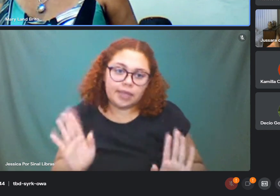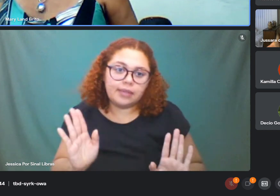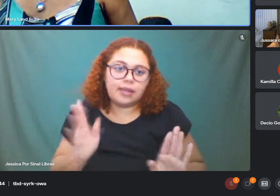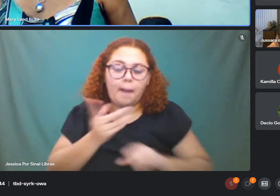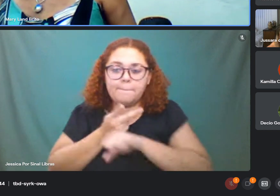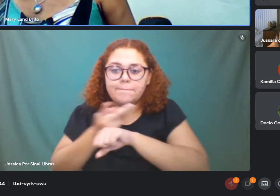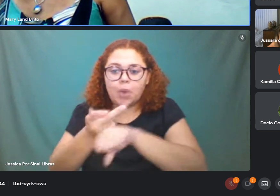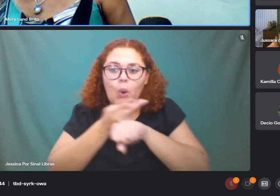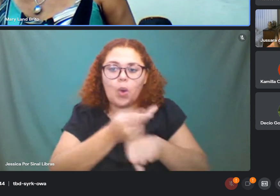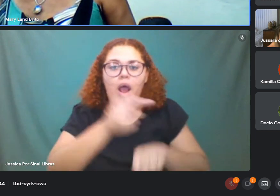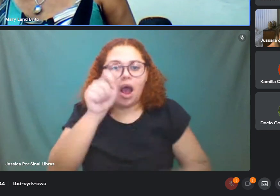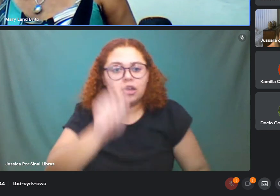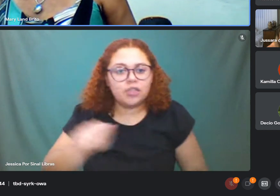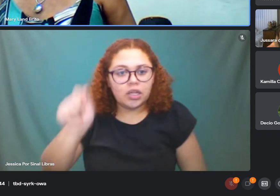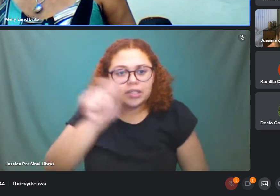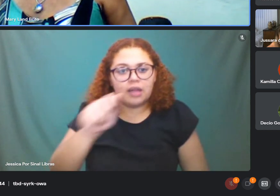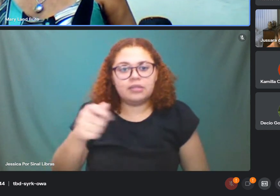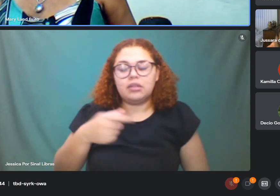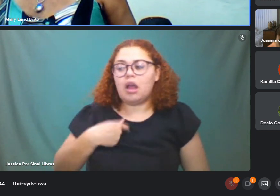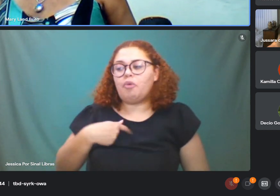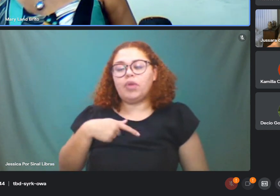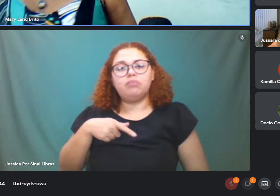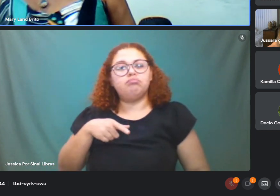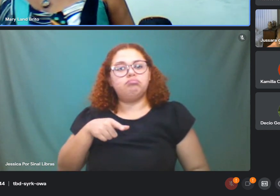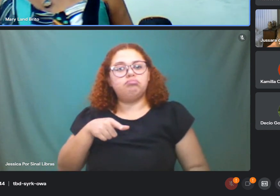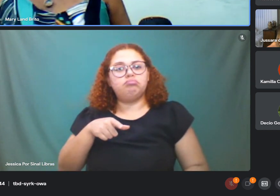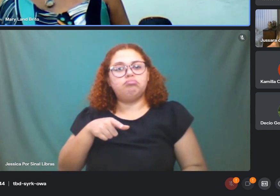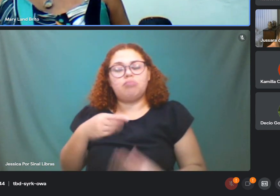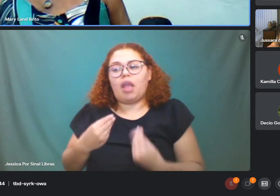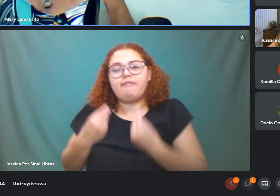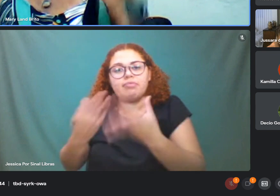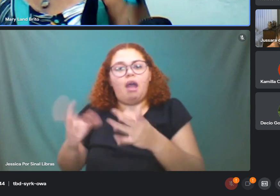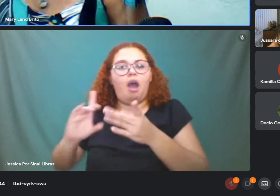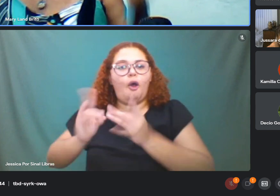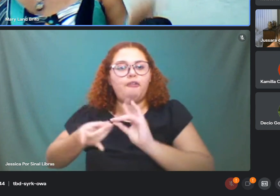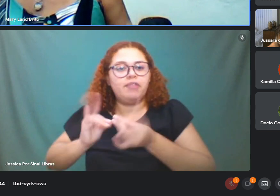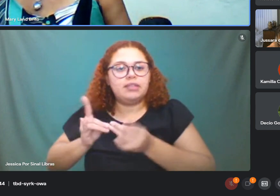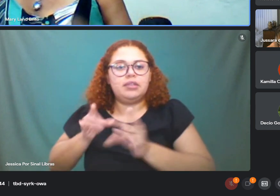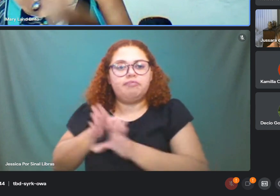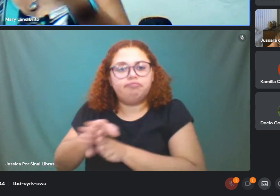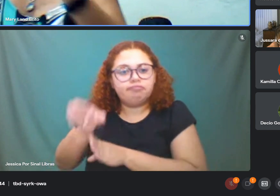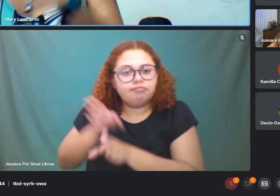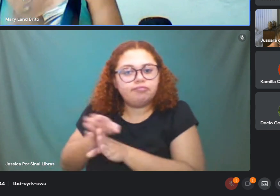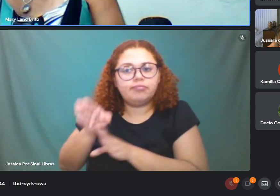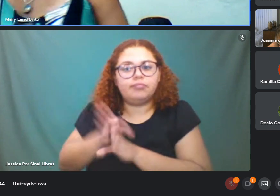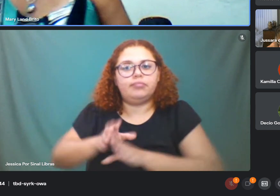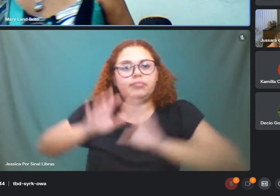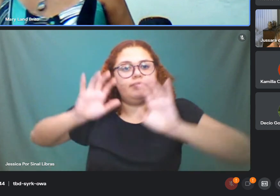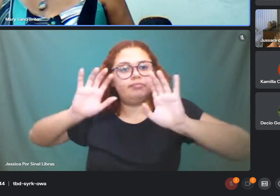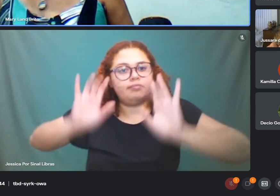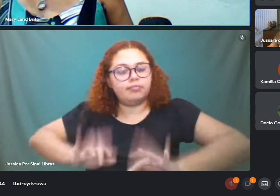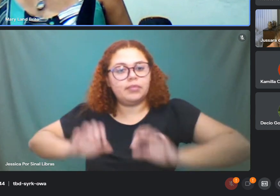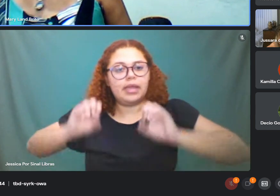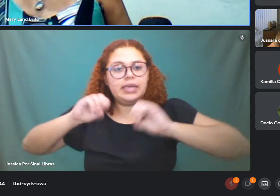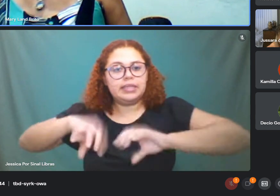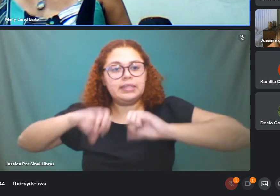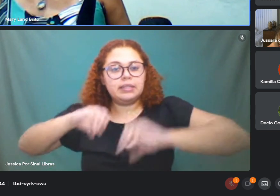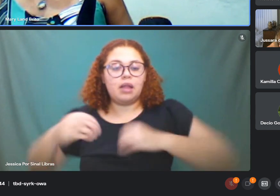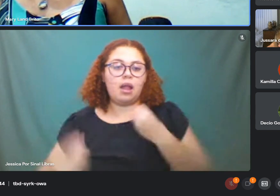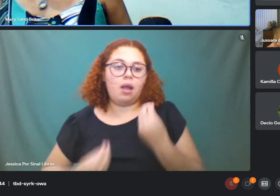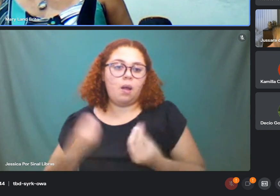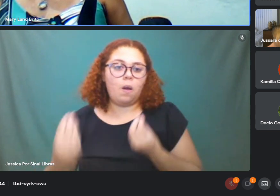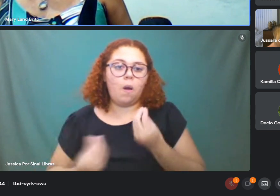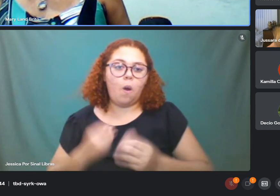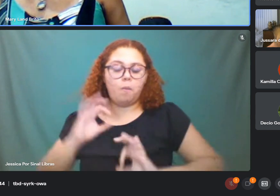possa levar formação. E aí, sim, com aqueles recursos operacionais, né, utilizar professores para dar aula